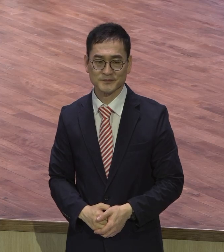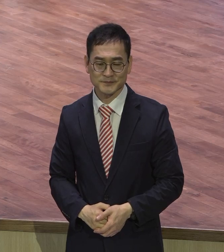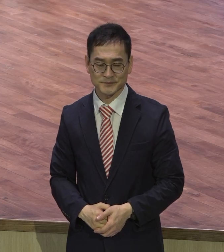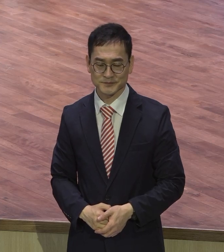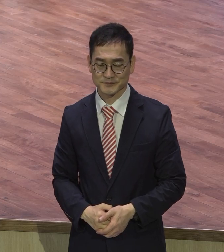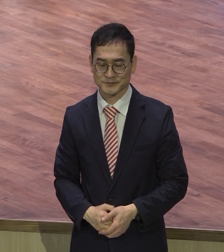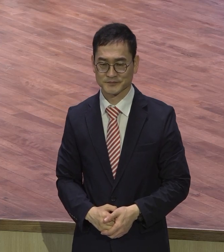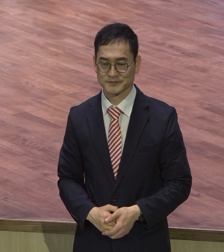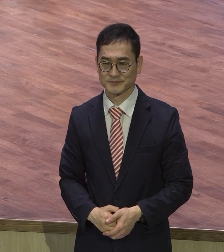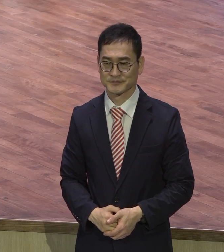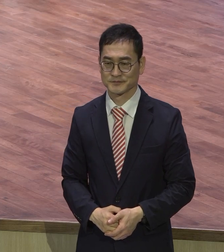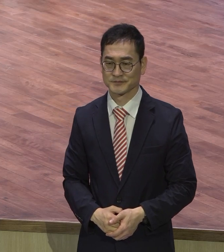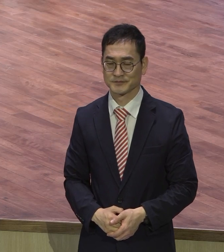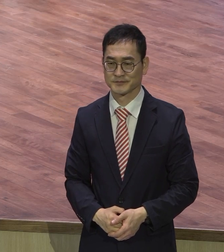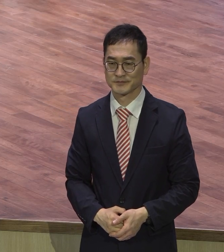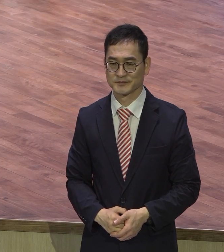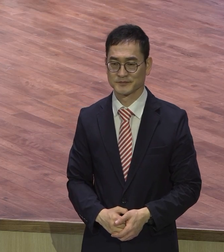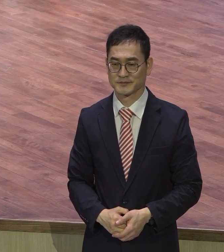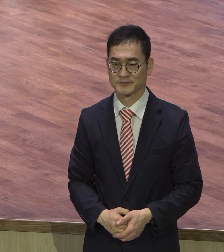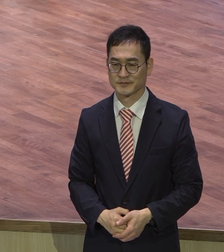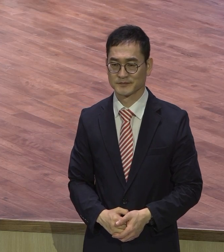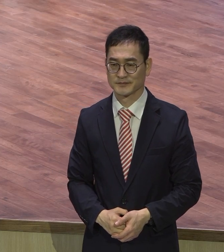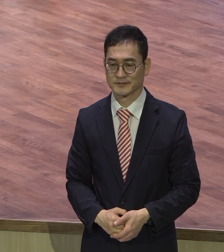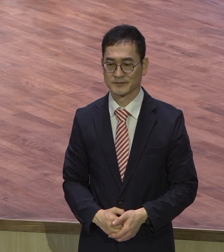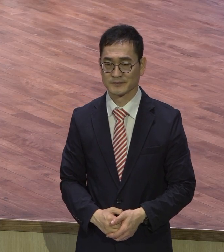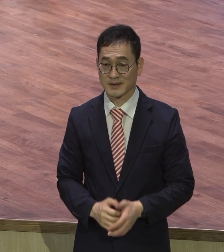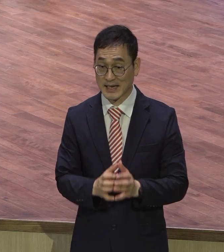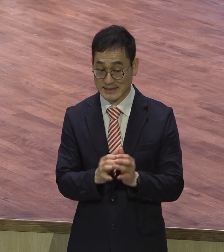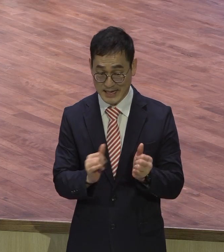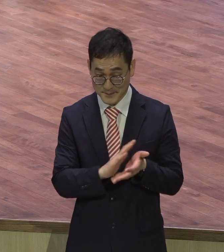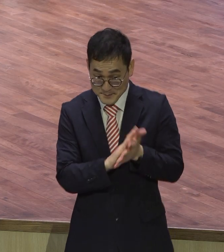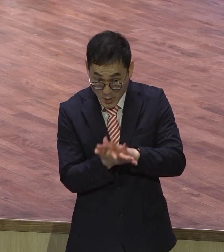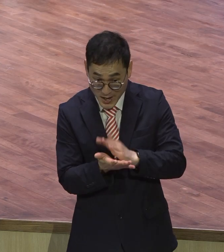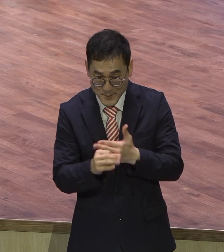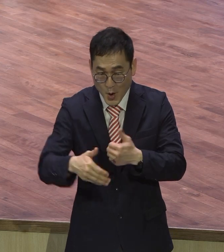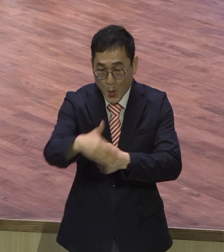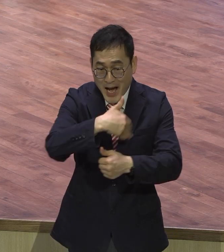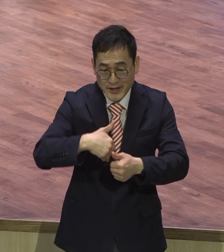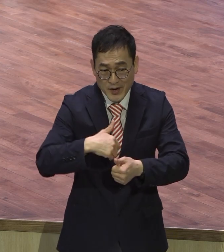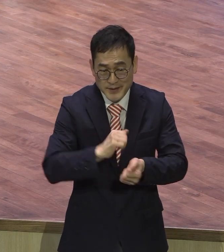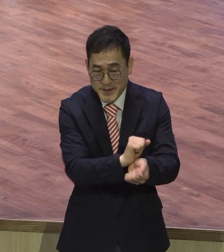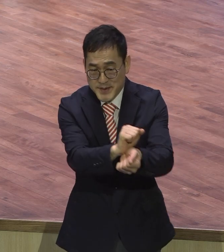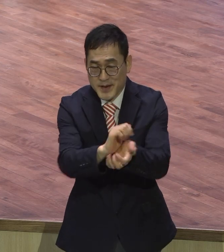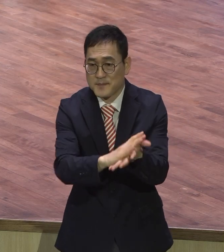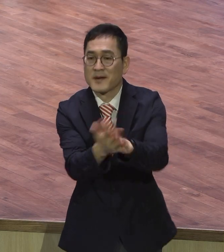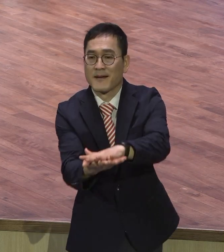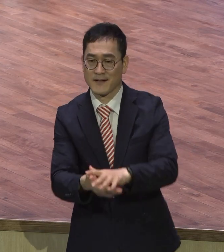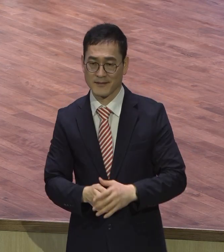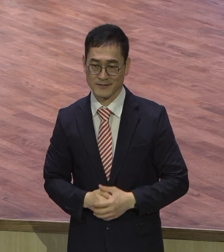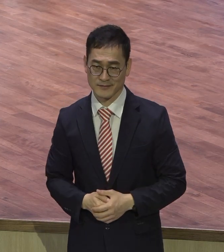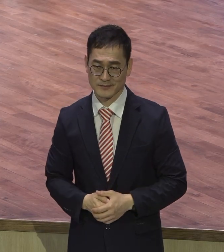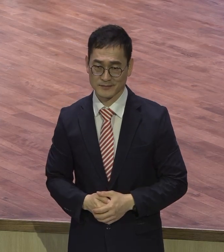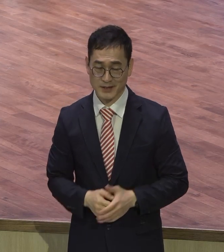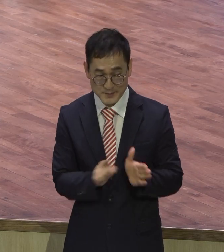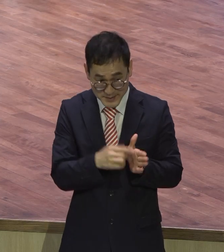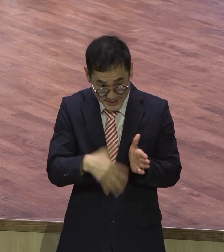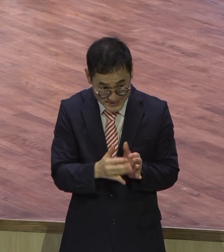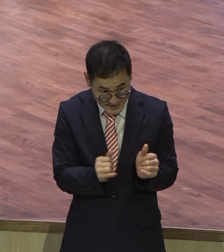바뀌어버립니다. 사람이 바뀌면 환경이 바뀌어버려요. 특별히 우리가 불신 영혼을 만날 때